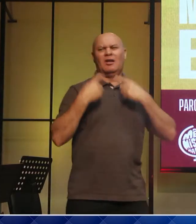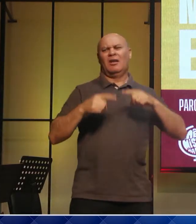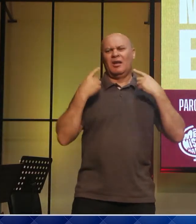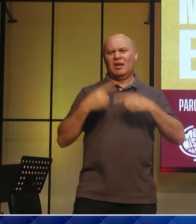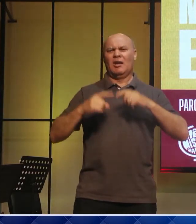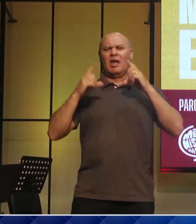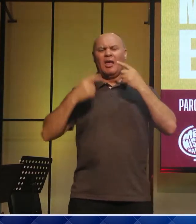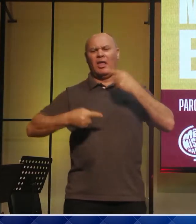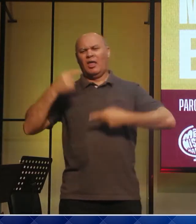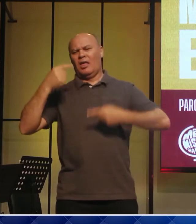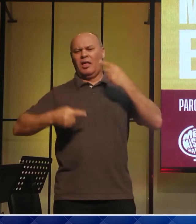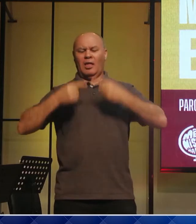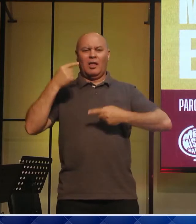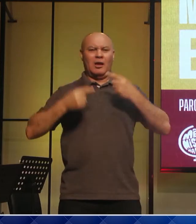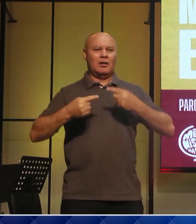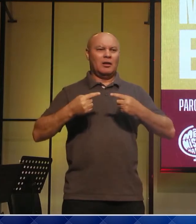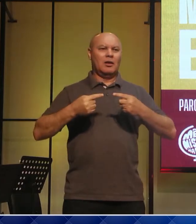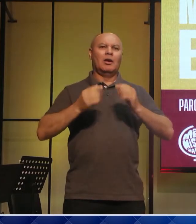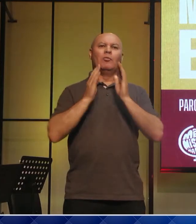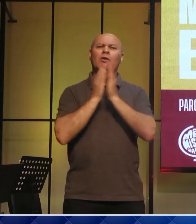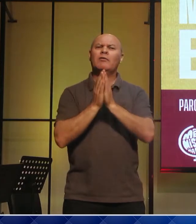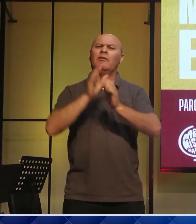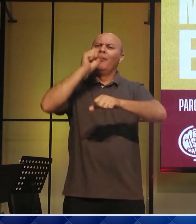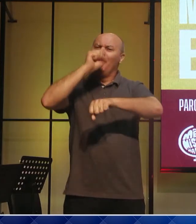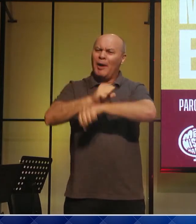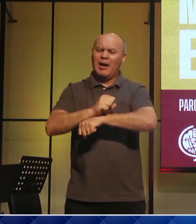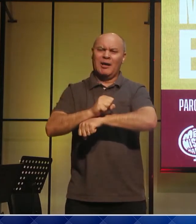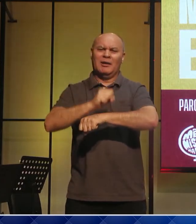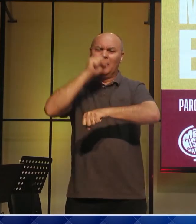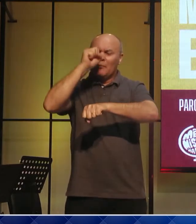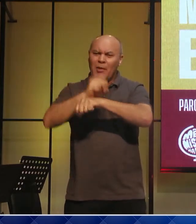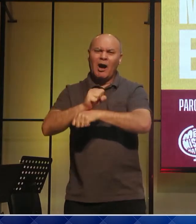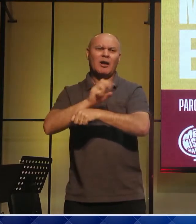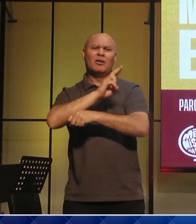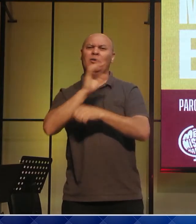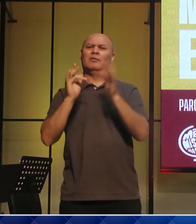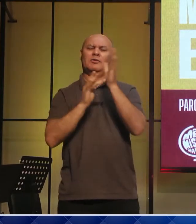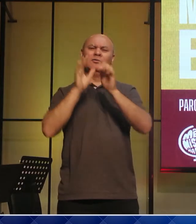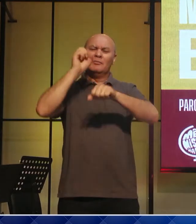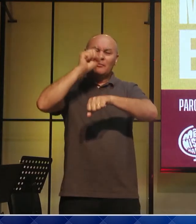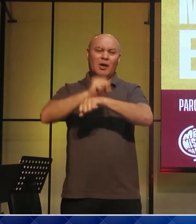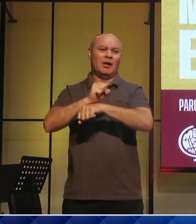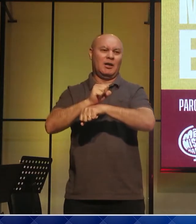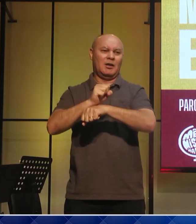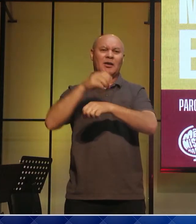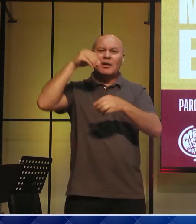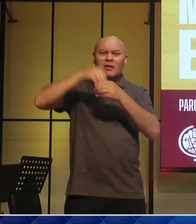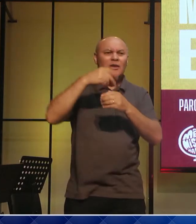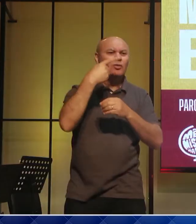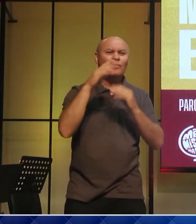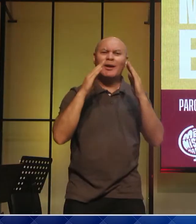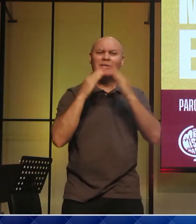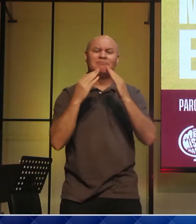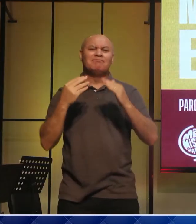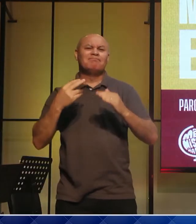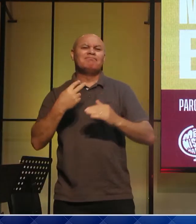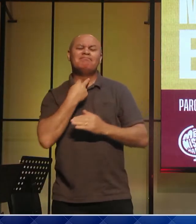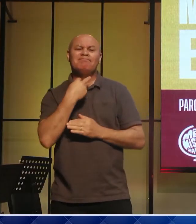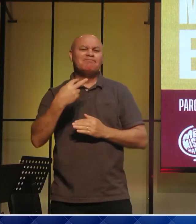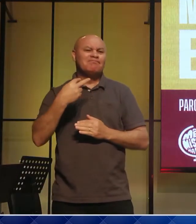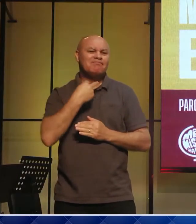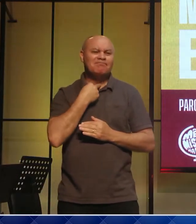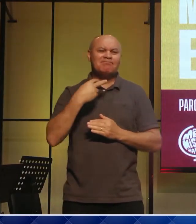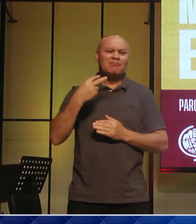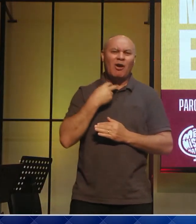Jesus. Em nome de Jesus. Aquele relógio anda, eu tenho 10 minutos. E eu ainda nem cheguei no cerne da